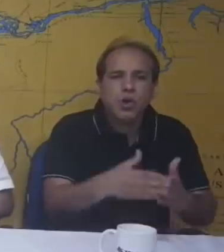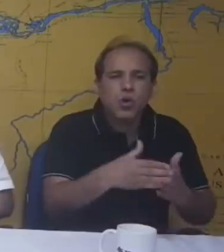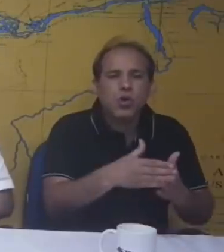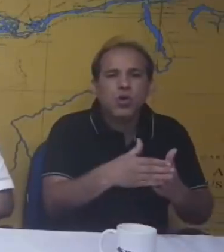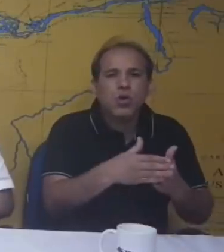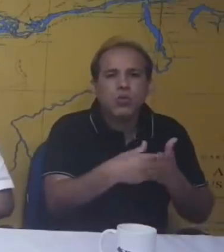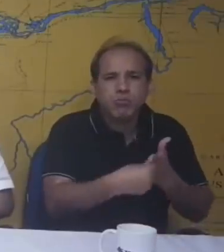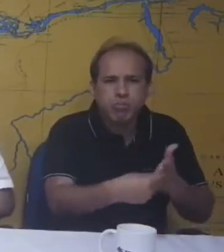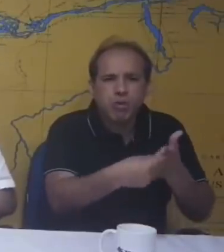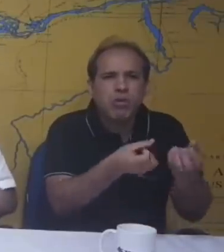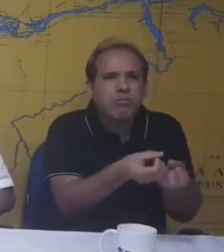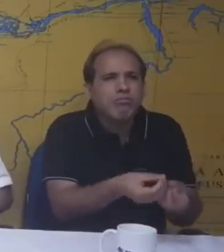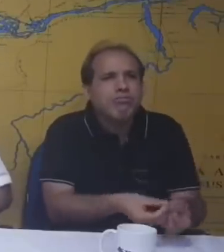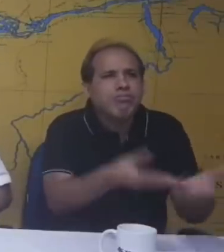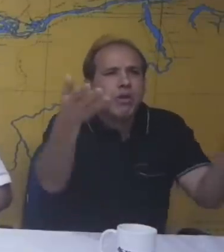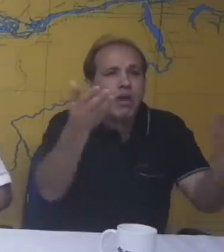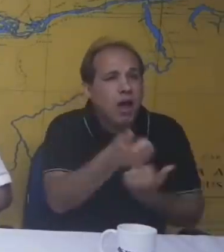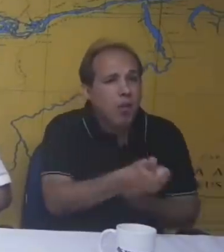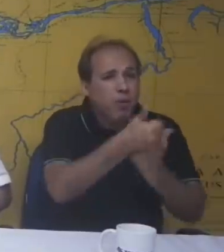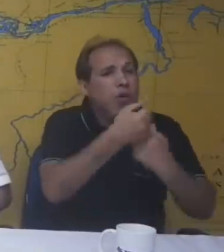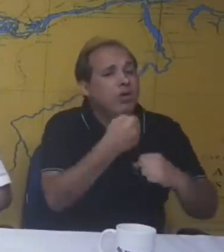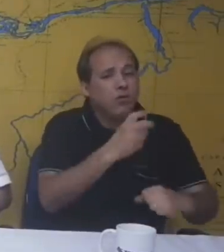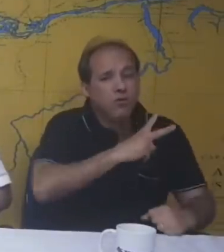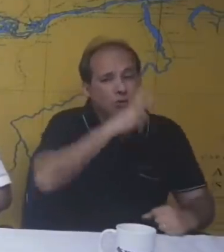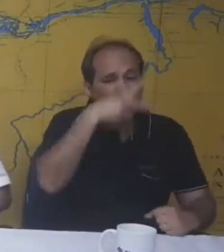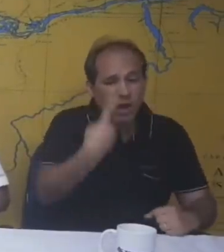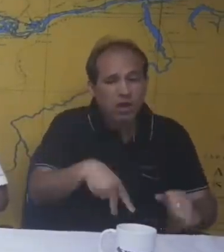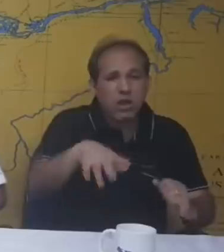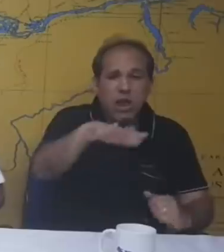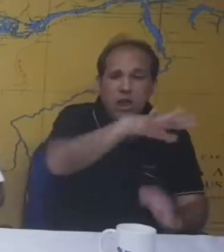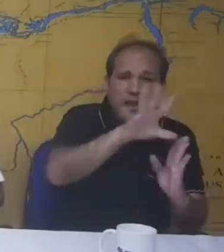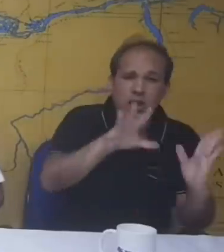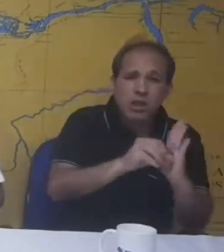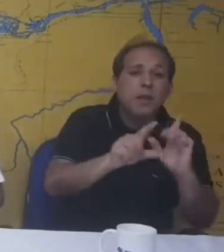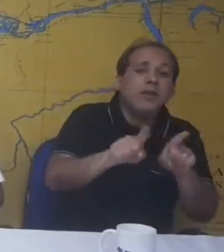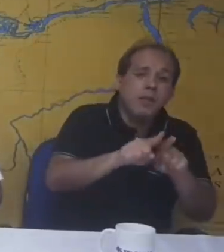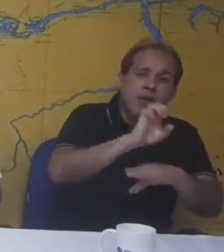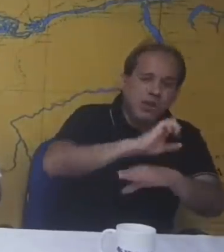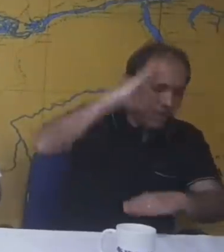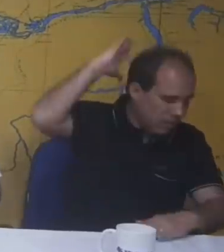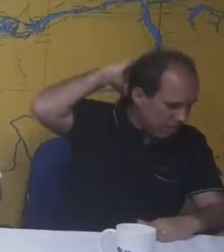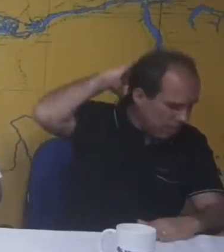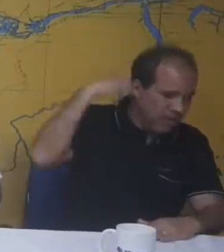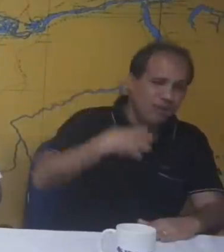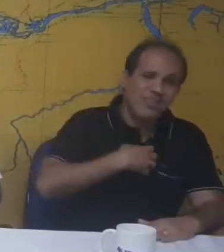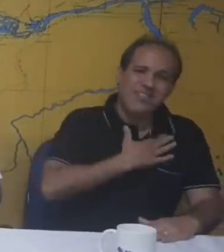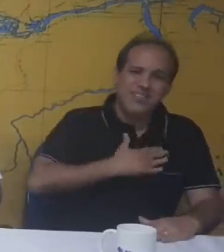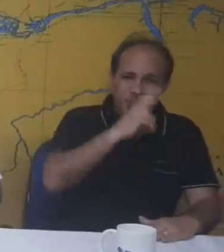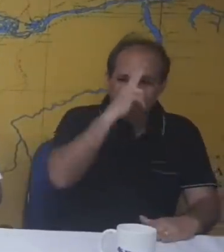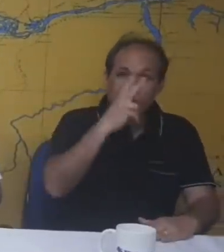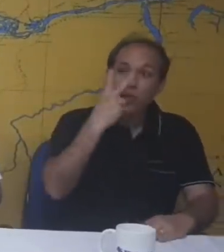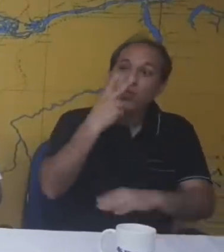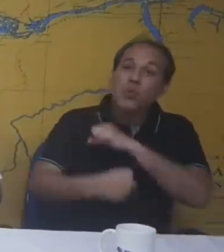e é um apoio muito grande para toda a região amazônica, não só aqui para o estado do Pará. Mas é uma satisfação muito grande, depois